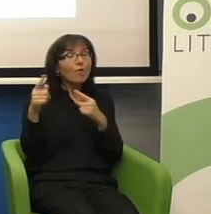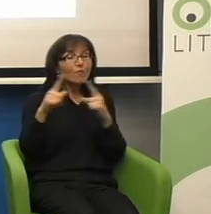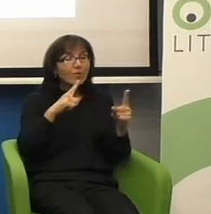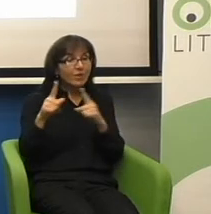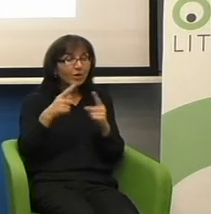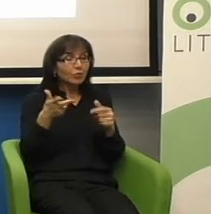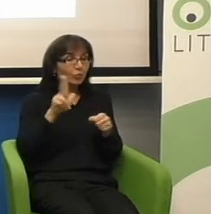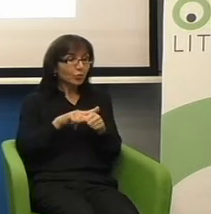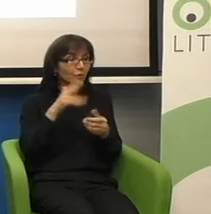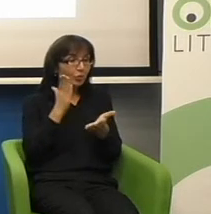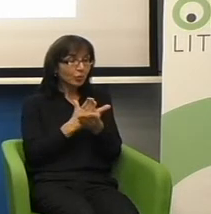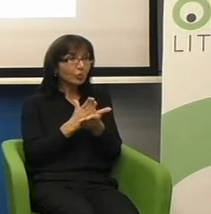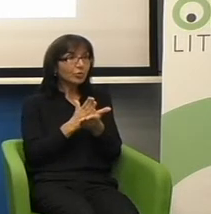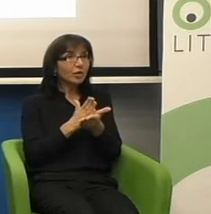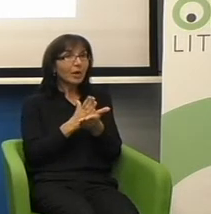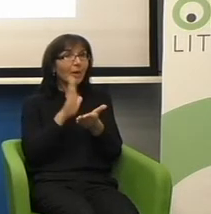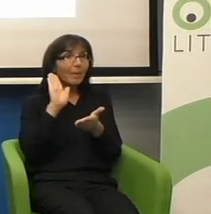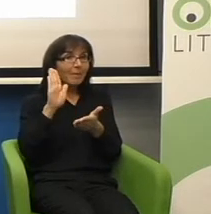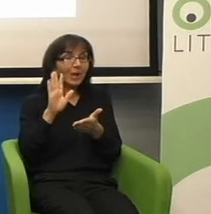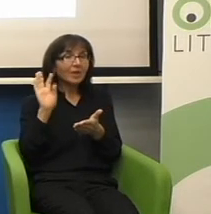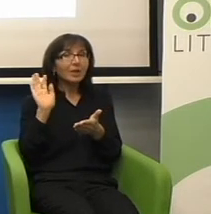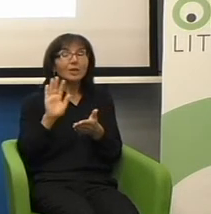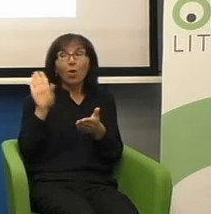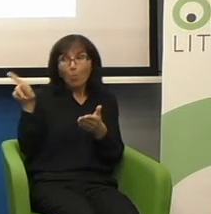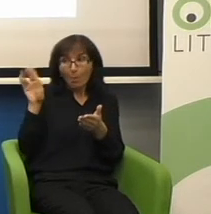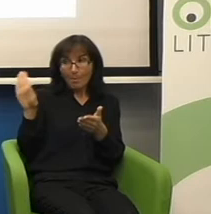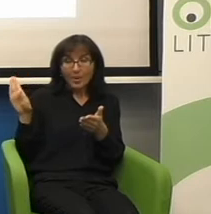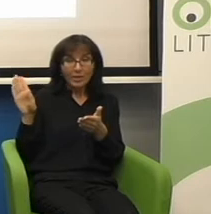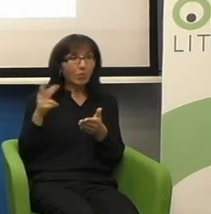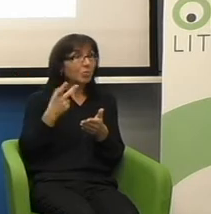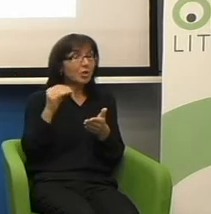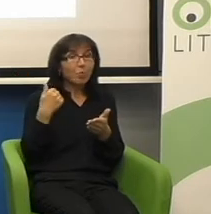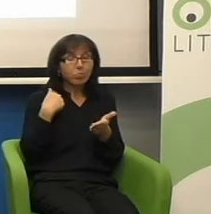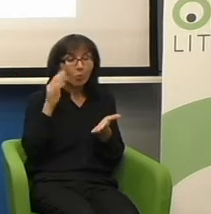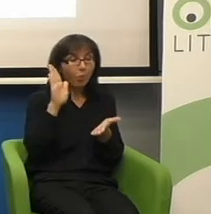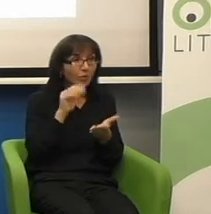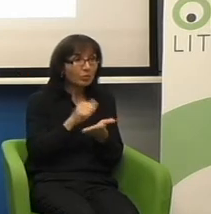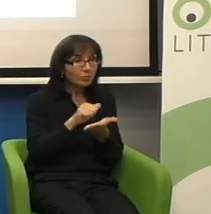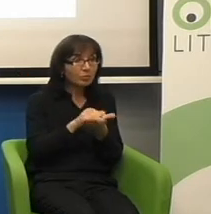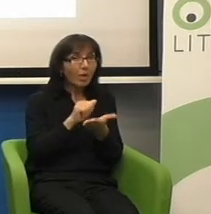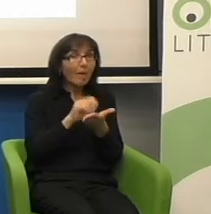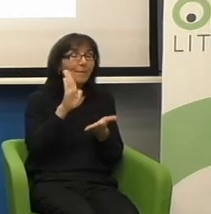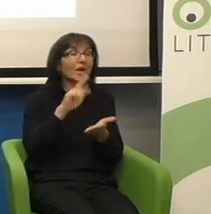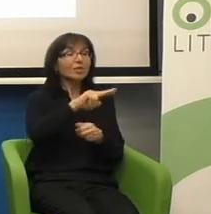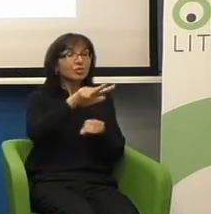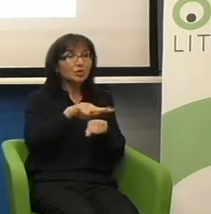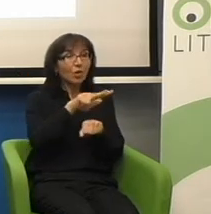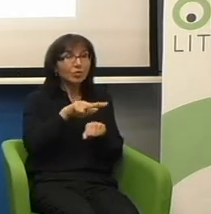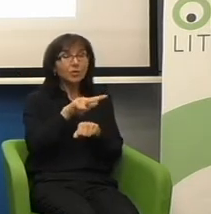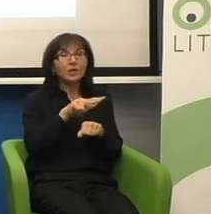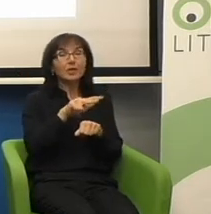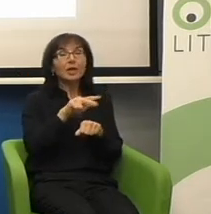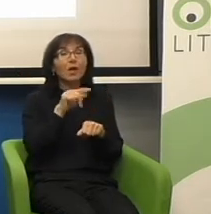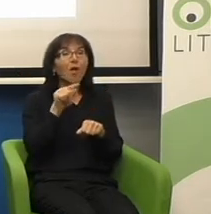i który znalazł się cudownym trafem w naszym posiadaniu, wcześniej nigdzie nie był opublikowany, to było chyba 3 czy 4 godziny, ona w pewnym momencie do